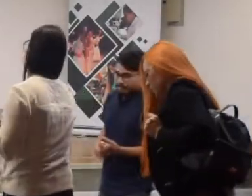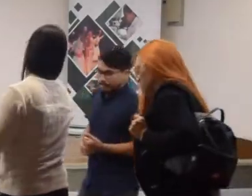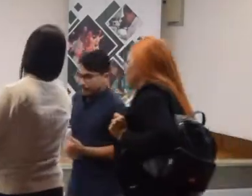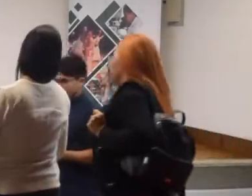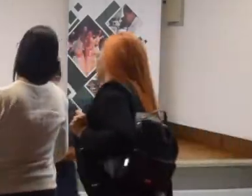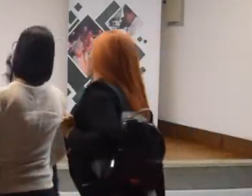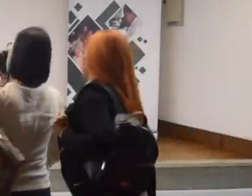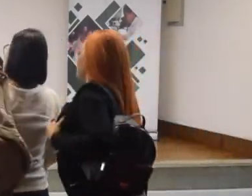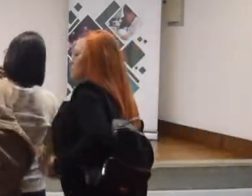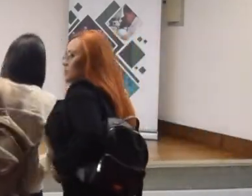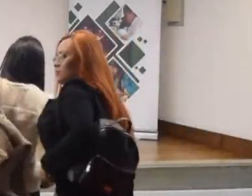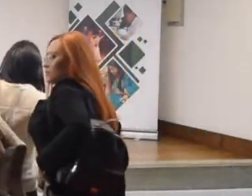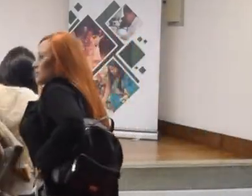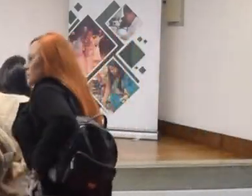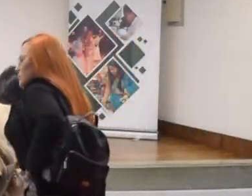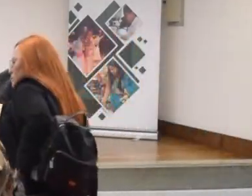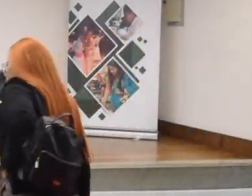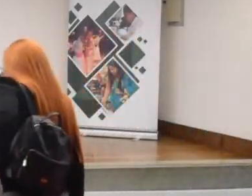Pero es que